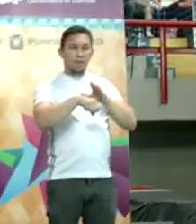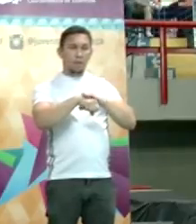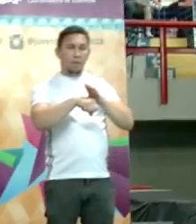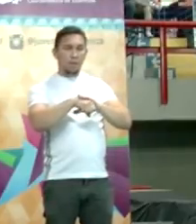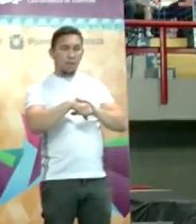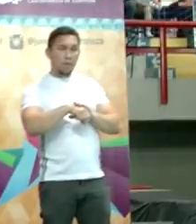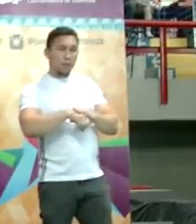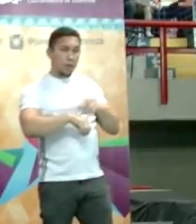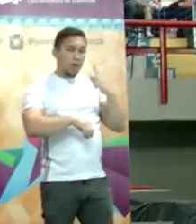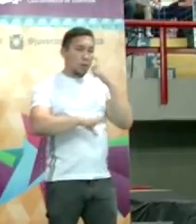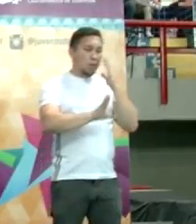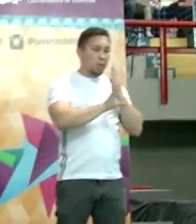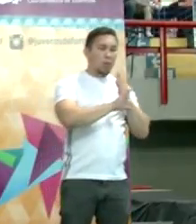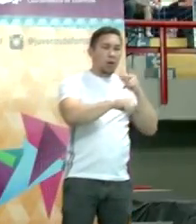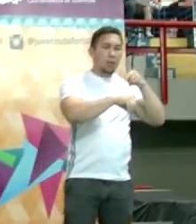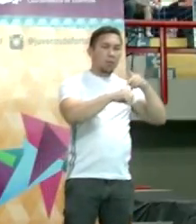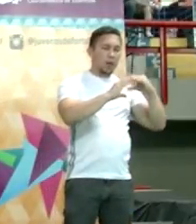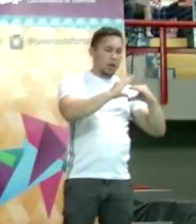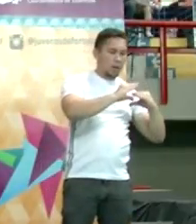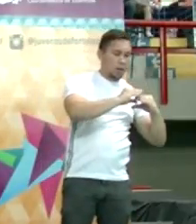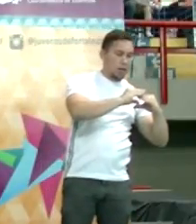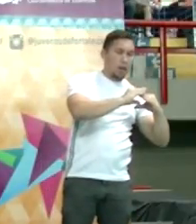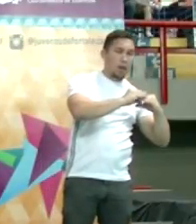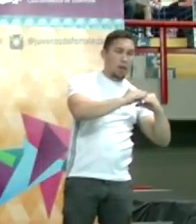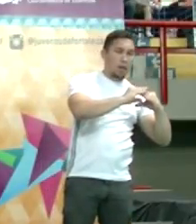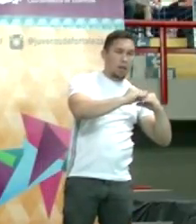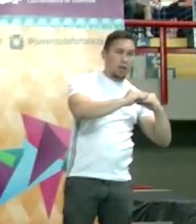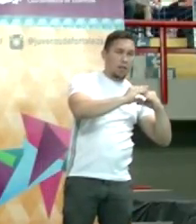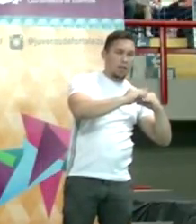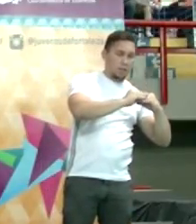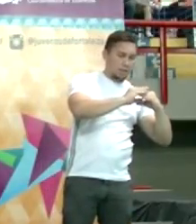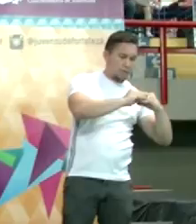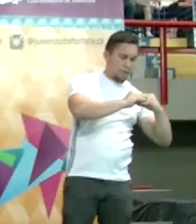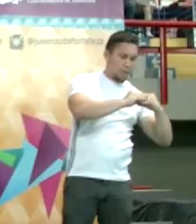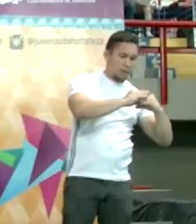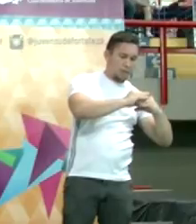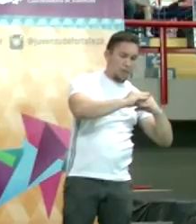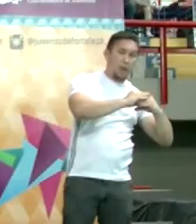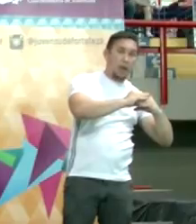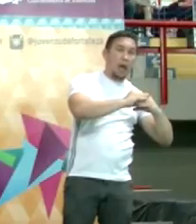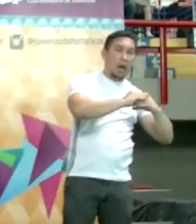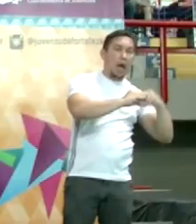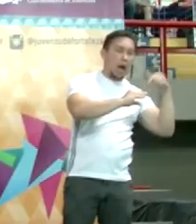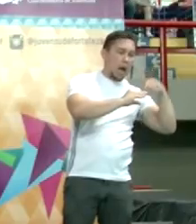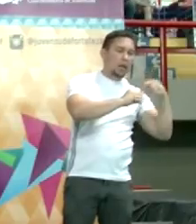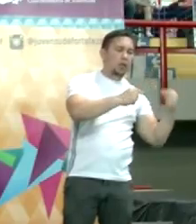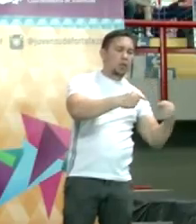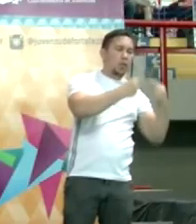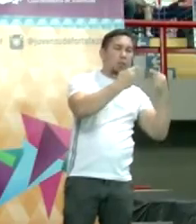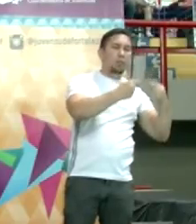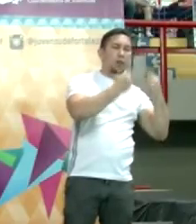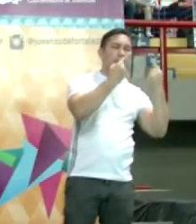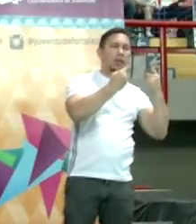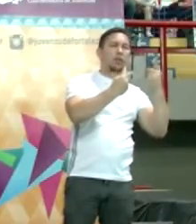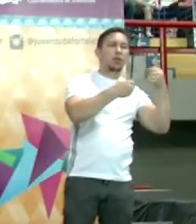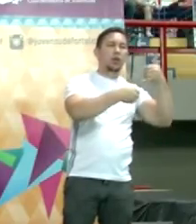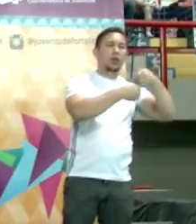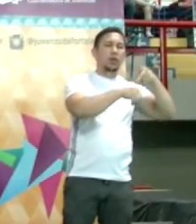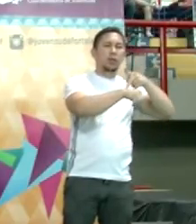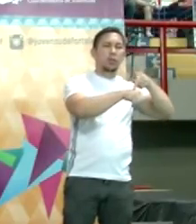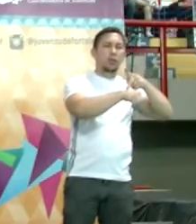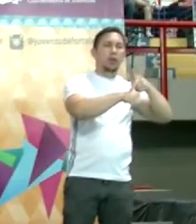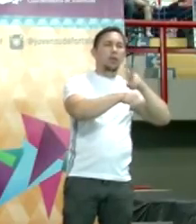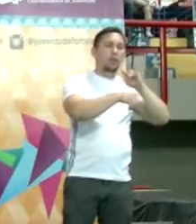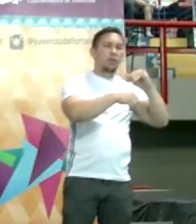sedimentares, ele ocorre em terreno sedimentar. Então, normalmente em terreno sedimentar, você tende a ter petróleo. Nem sempre, mas só